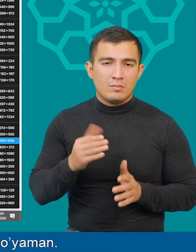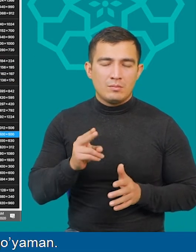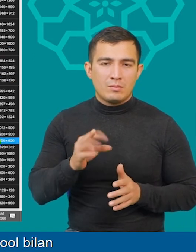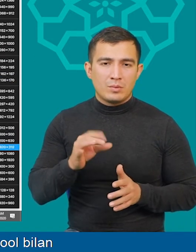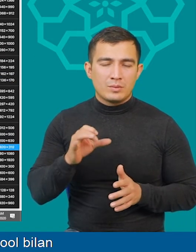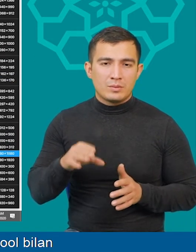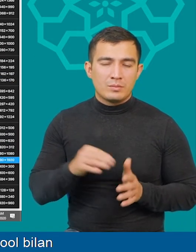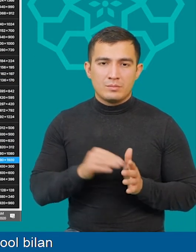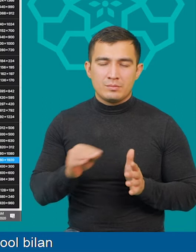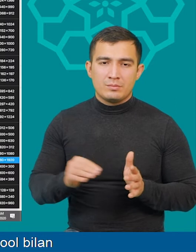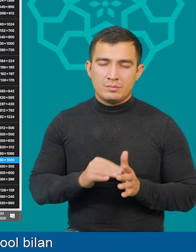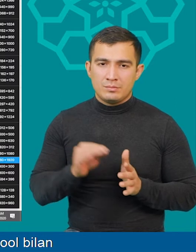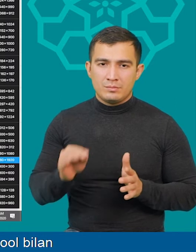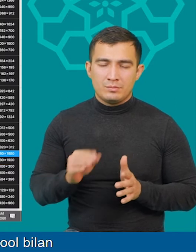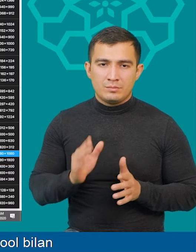qani